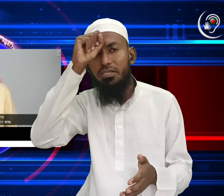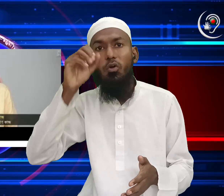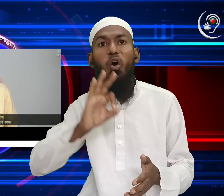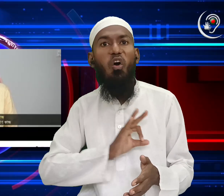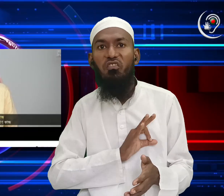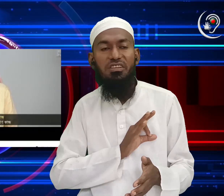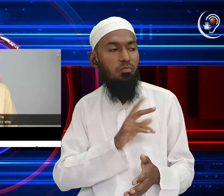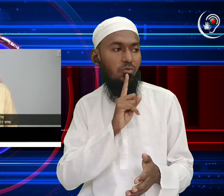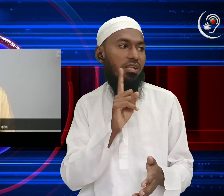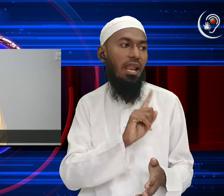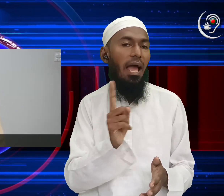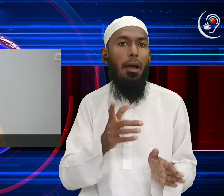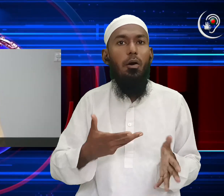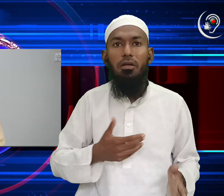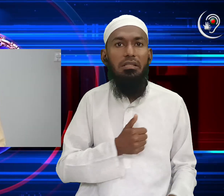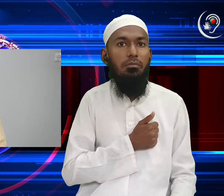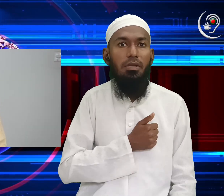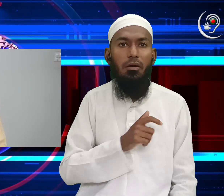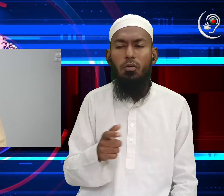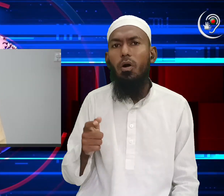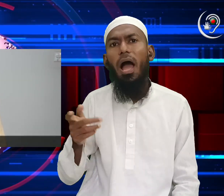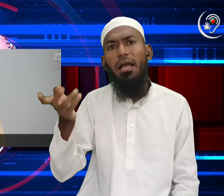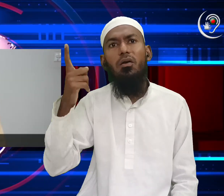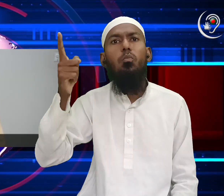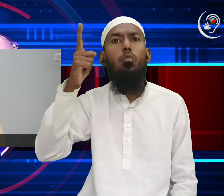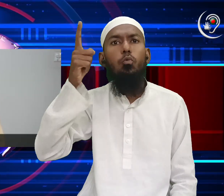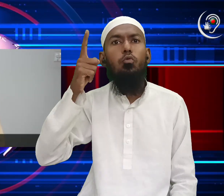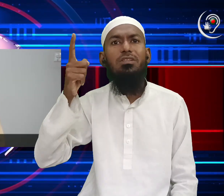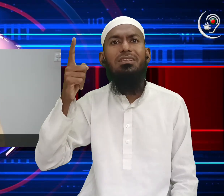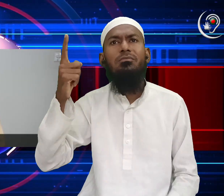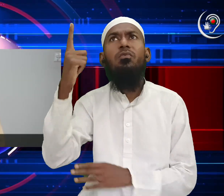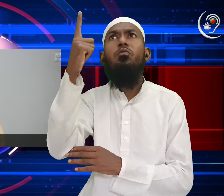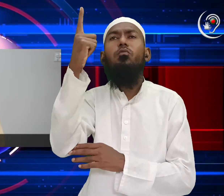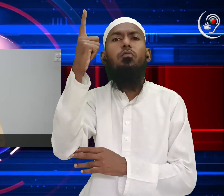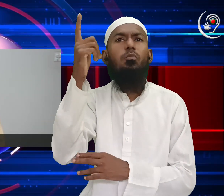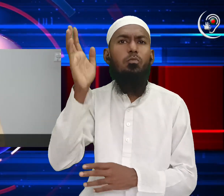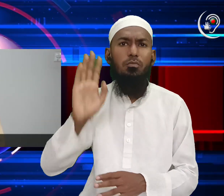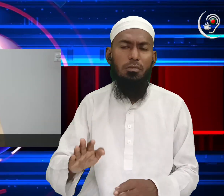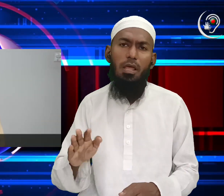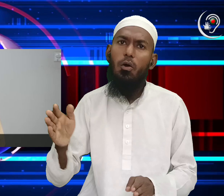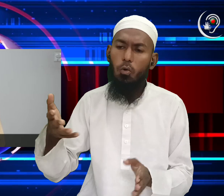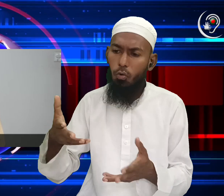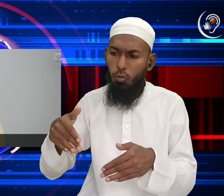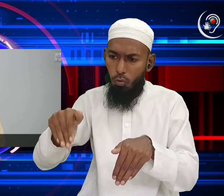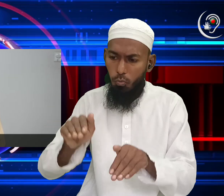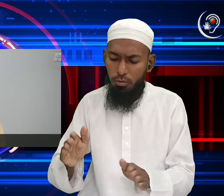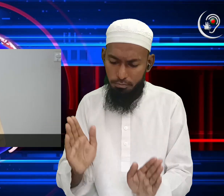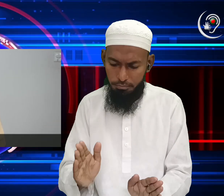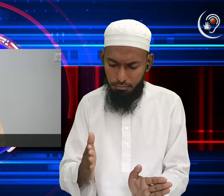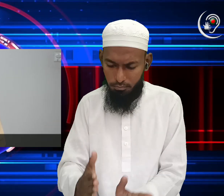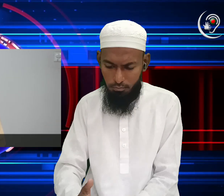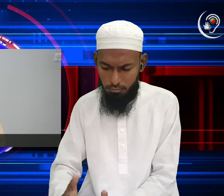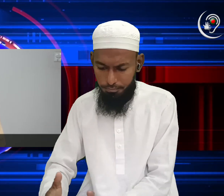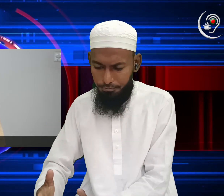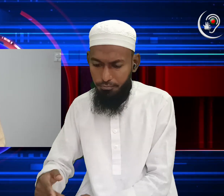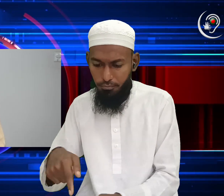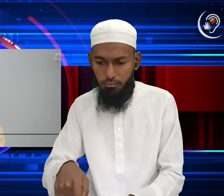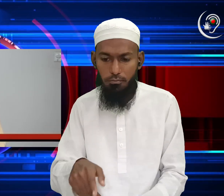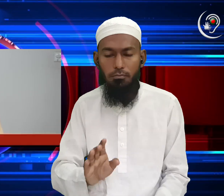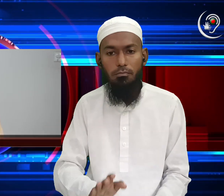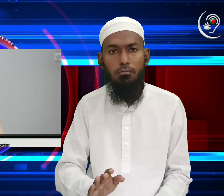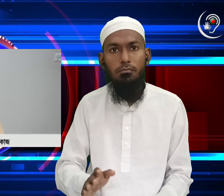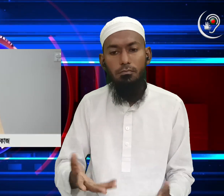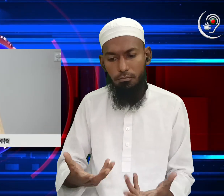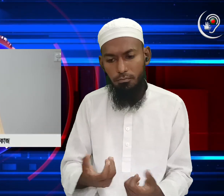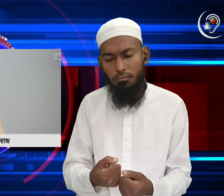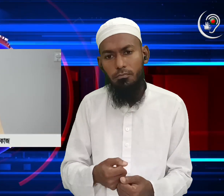মুক্তিযুদ্ধের কবর আমরা জায়গায় রেখেও পাশে করতে বলছি, অথবা যদি বলে মুক্তিযুদ্ধের যে কবর আছে সেটা আমরা শিফট করে